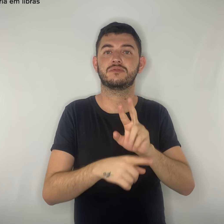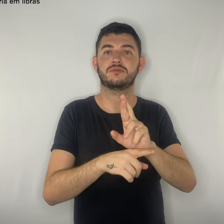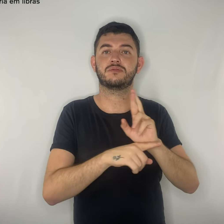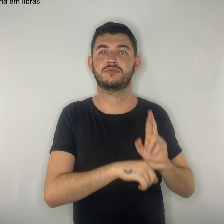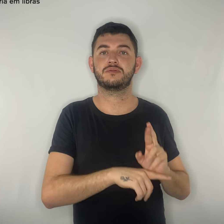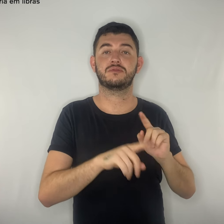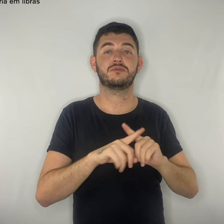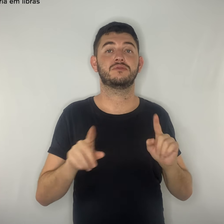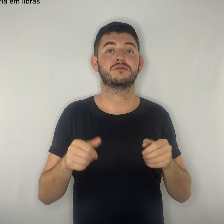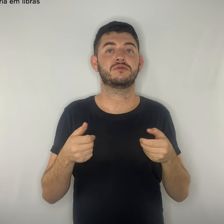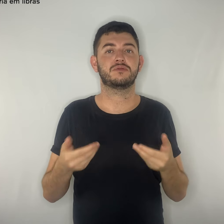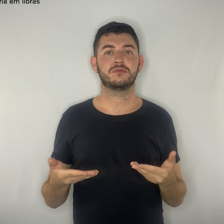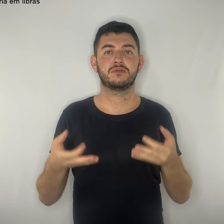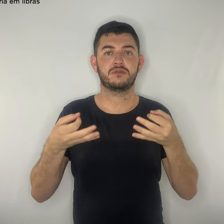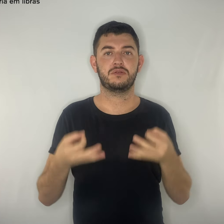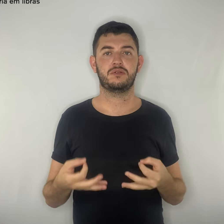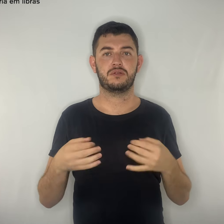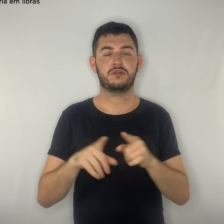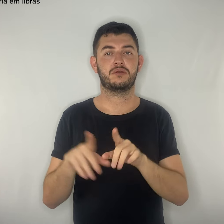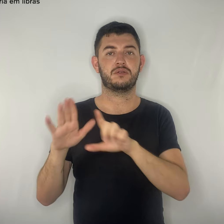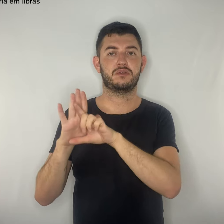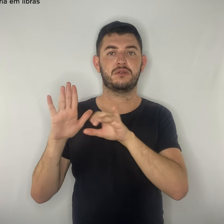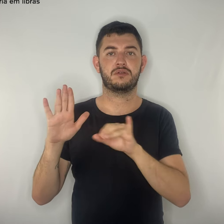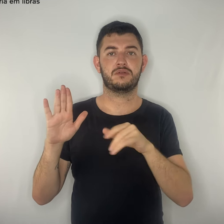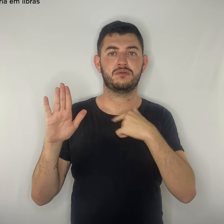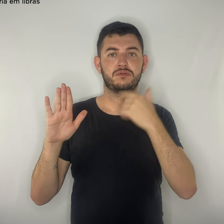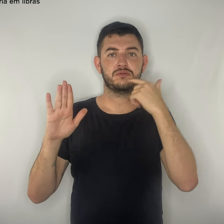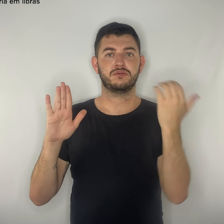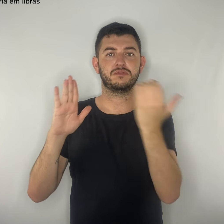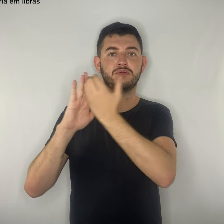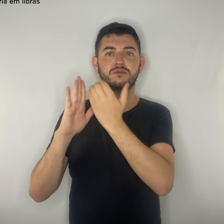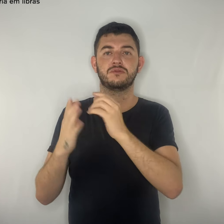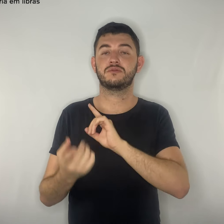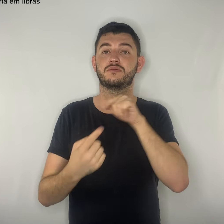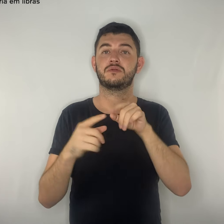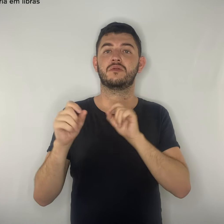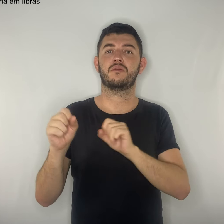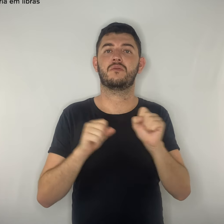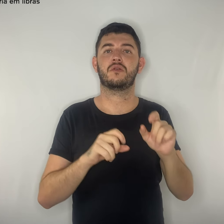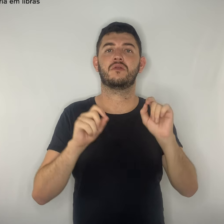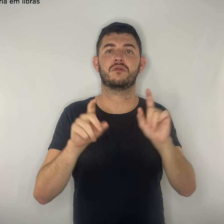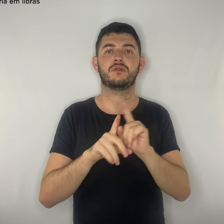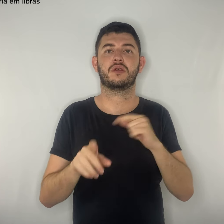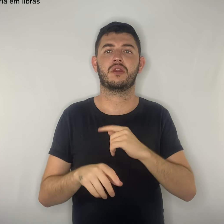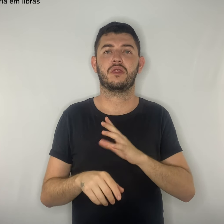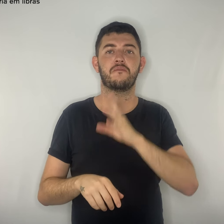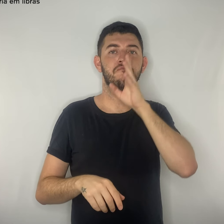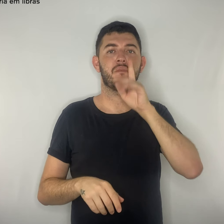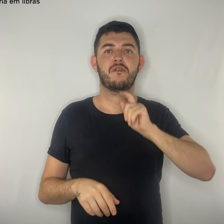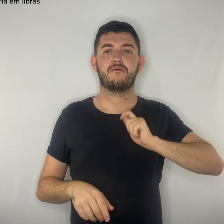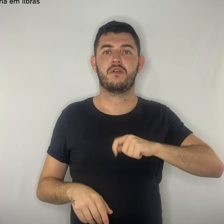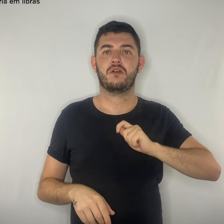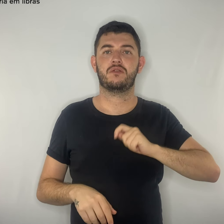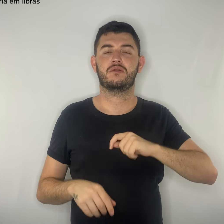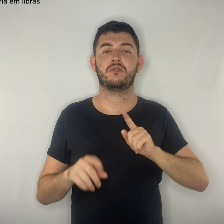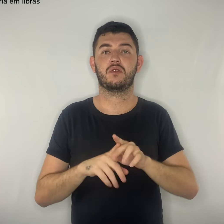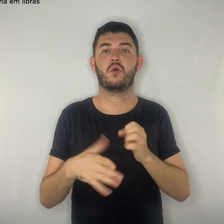definitivamente cumpra a lei e encerre com essa lógica perversa de colocar contratação